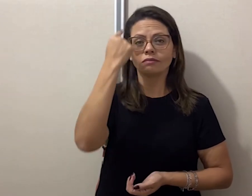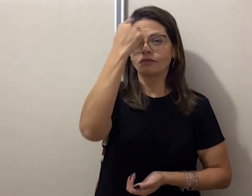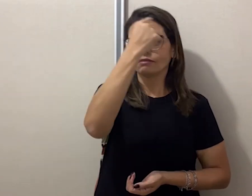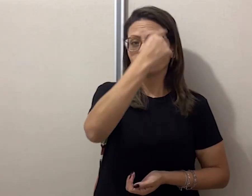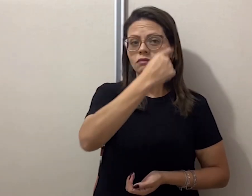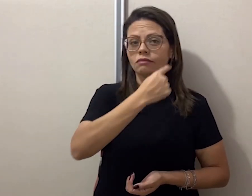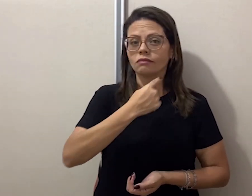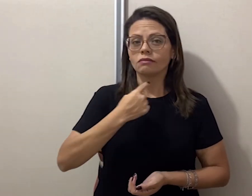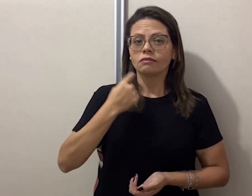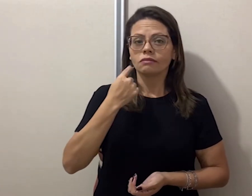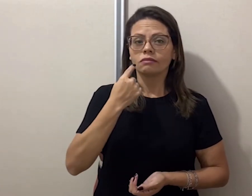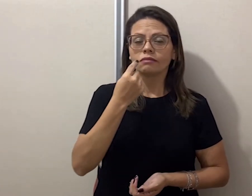5 horas.